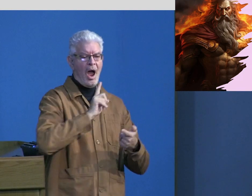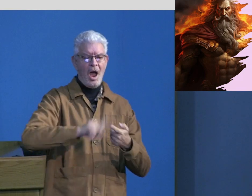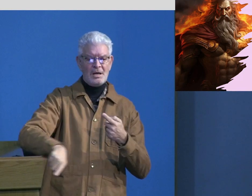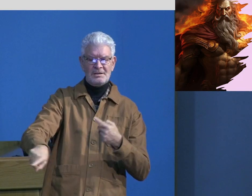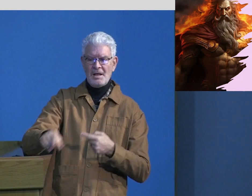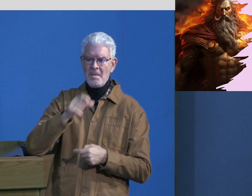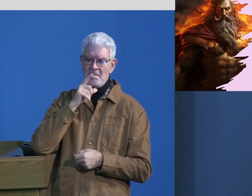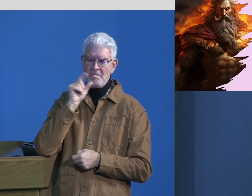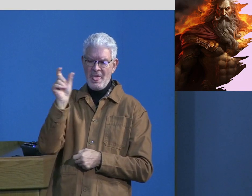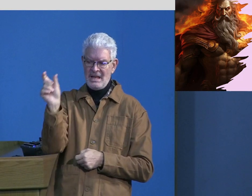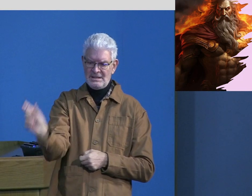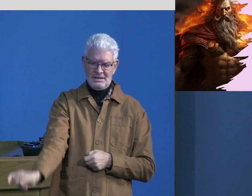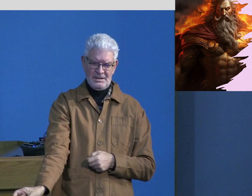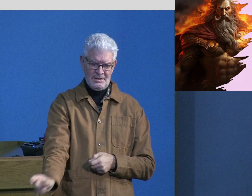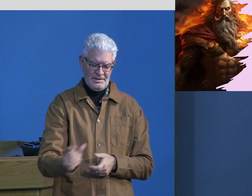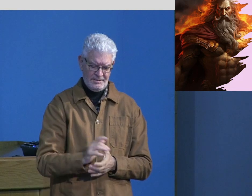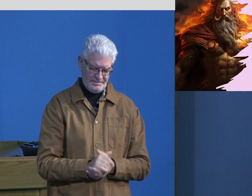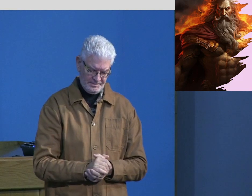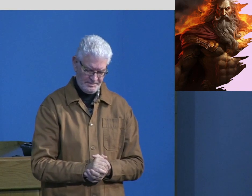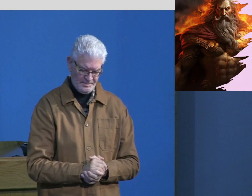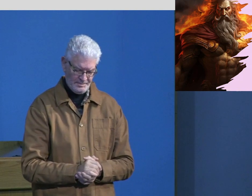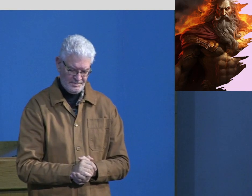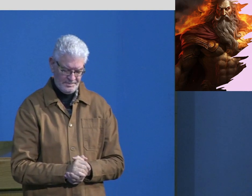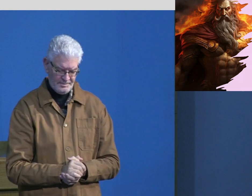God is totaal anders as 'n mens.